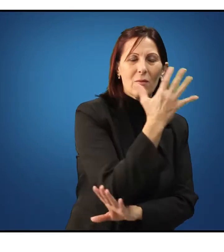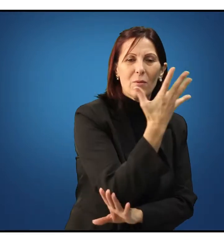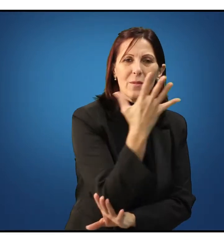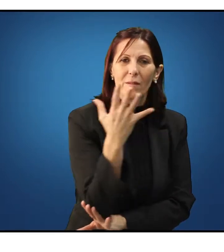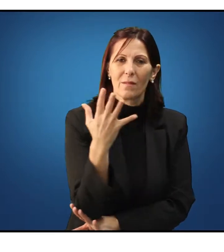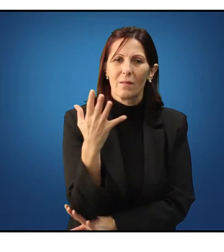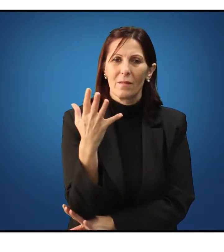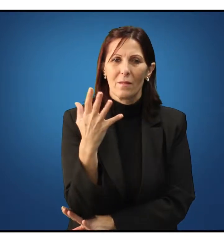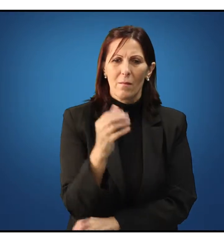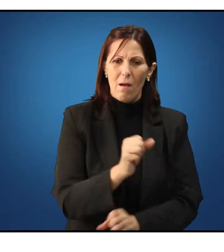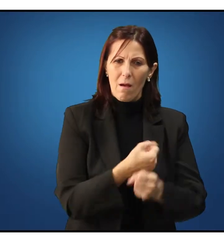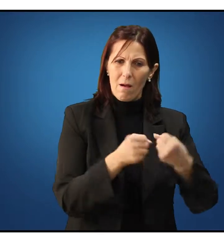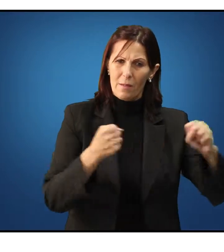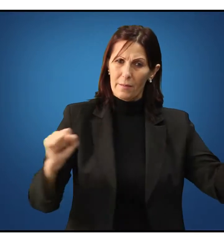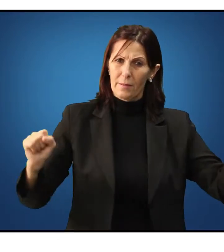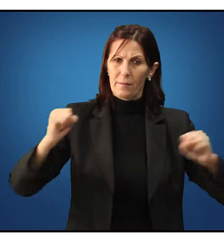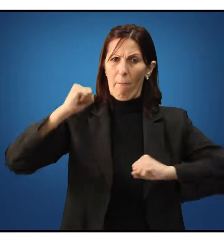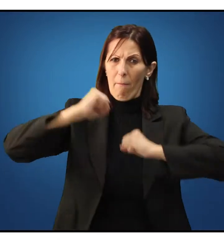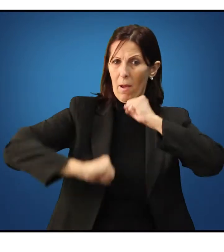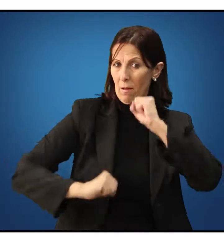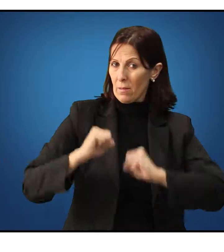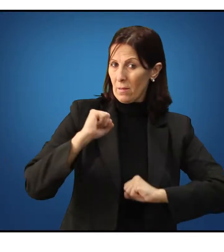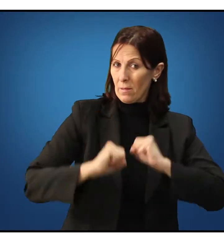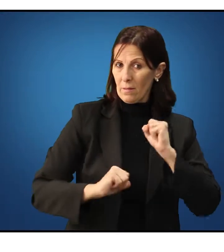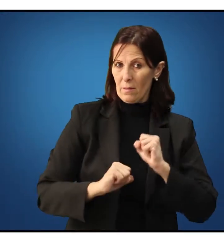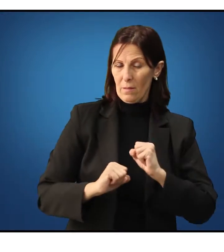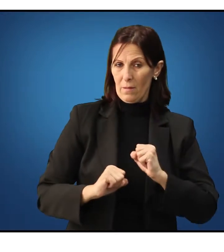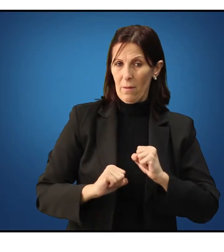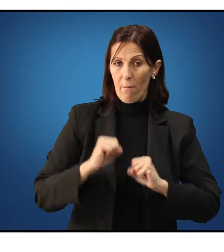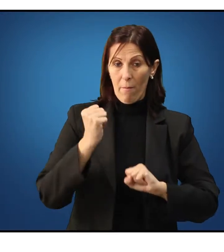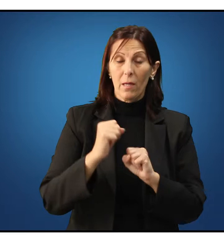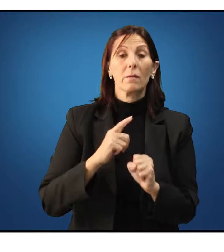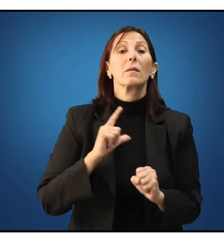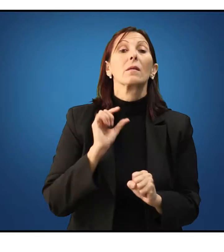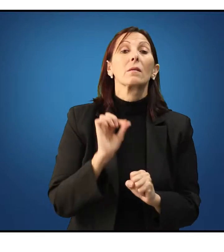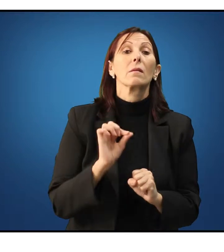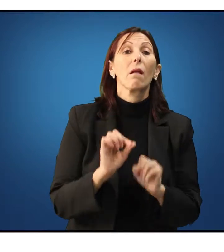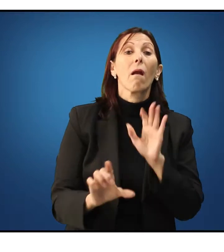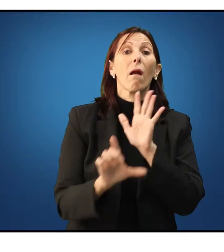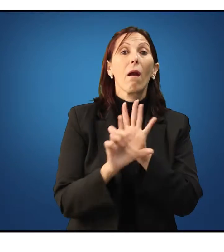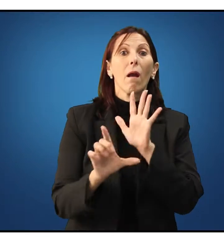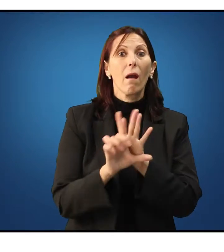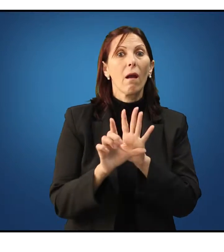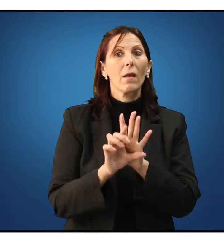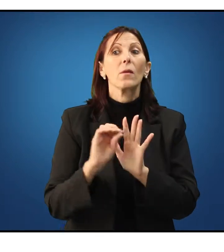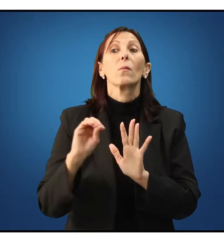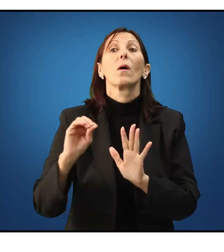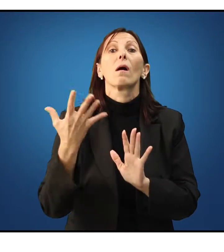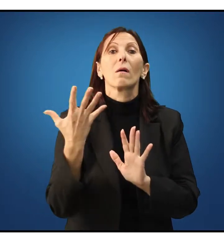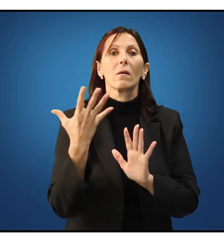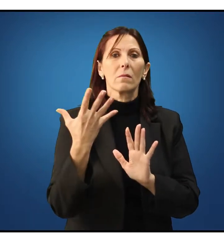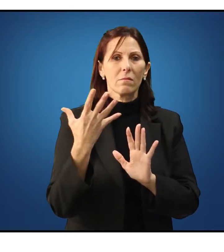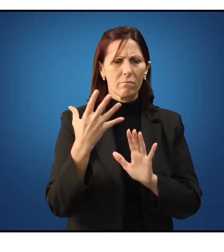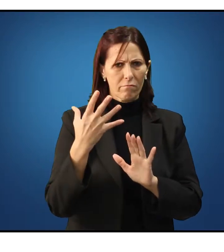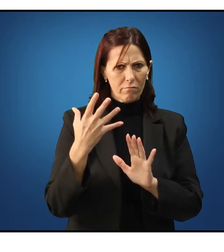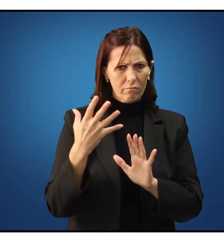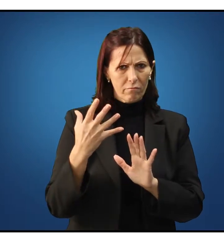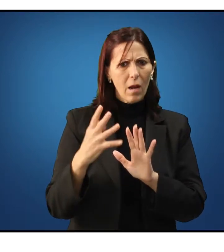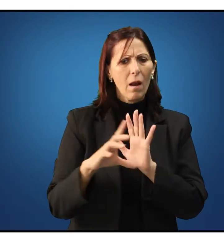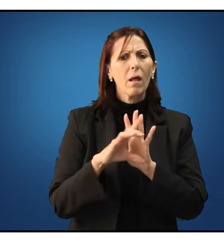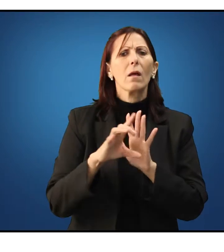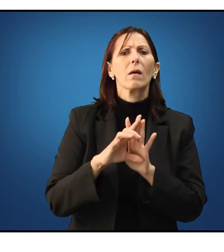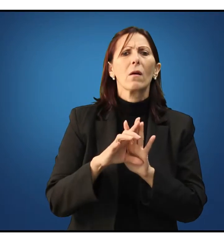grande máquina que tem leis de funcionamento, ou seja, que funciona sempre